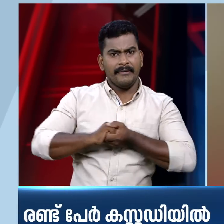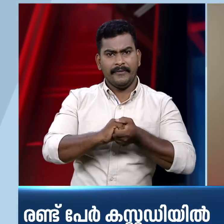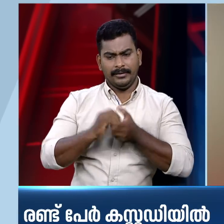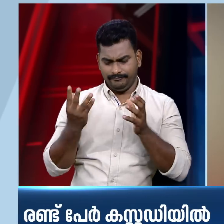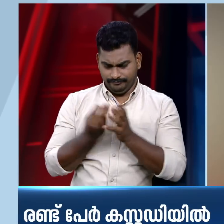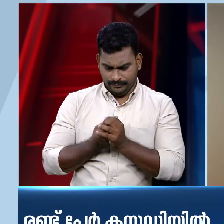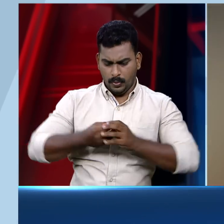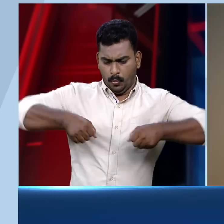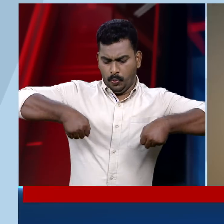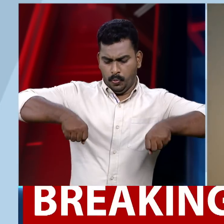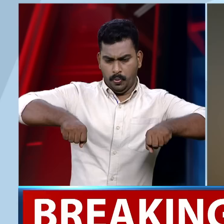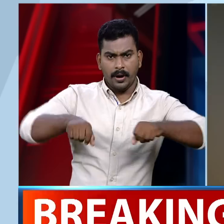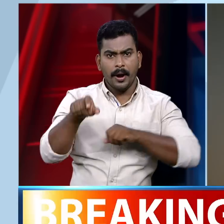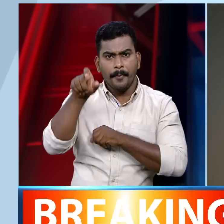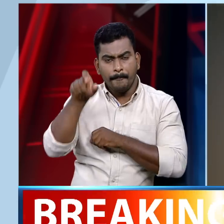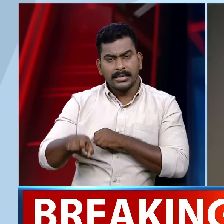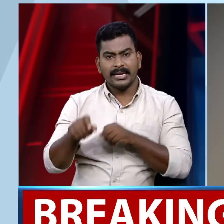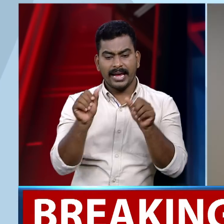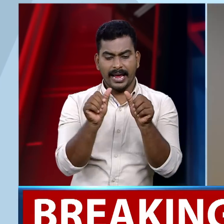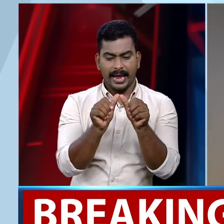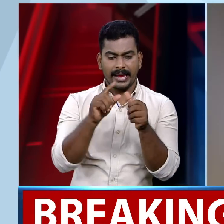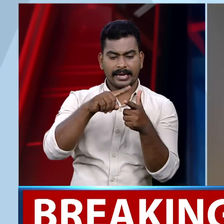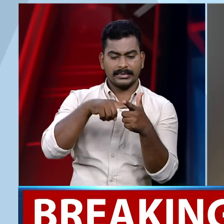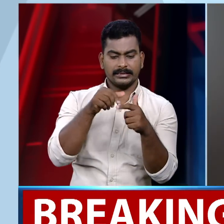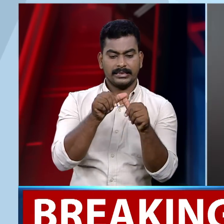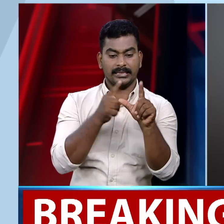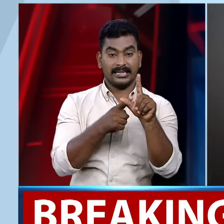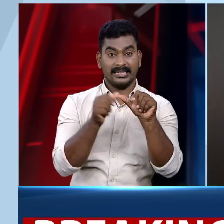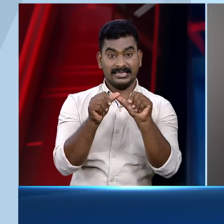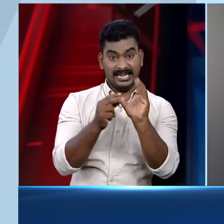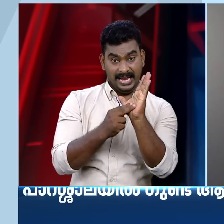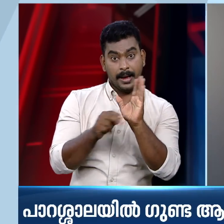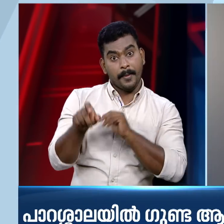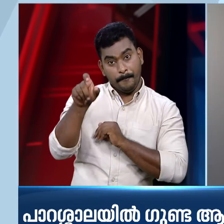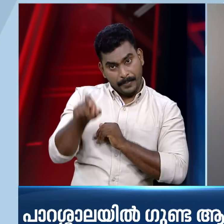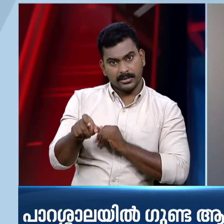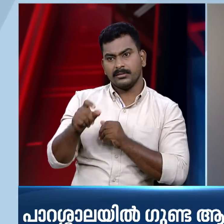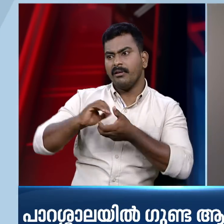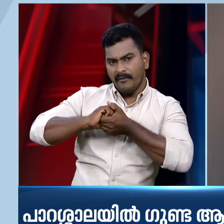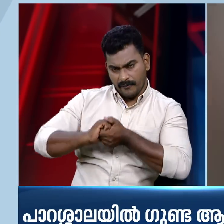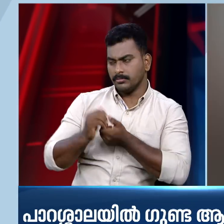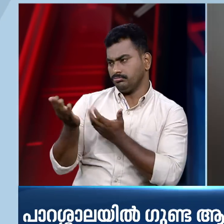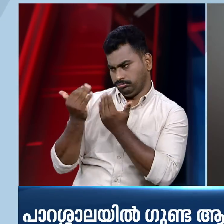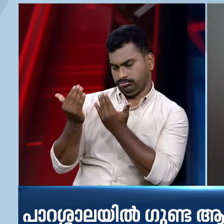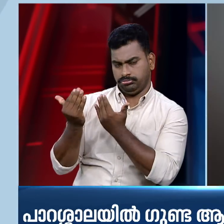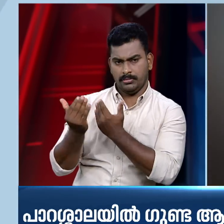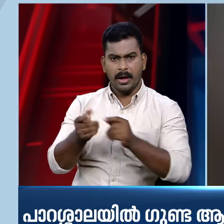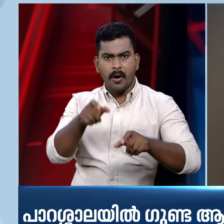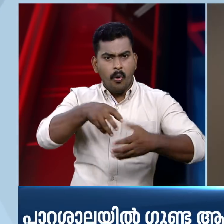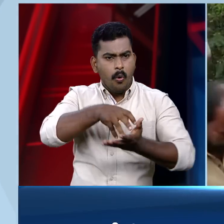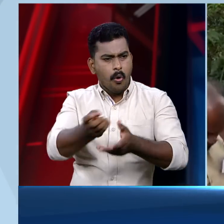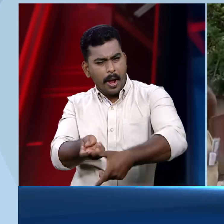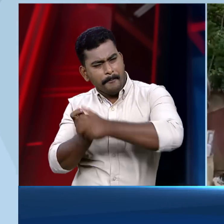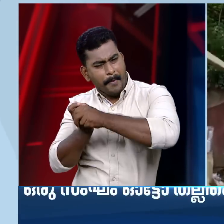തകർത്തത്. സന്തോഷിന്റെ സുഹൃത്ത് അജയനും ആണ് ഒരു സംഘവുമായി എത്തി ഈ വാഹനം അടിച്ച് തകർത്ത് ആളുകൾ നോക്കി